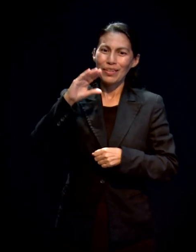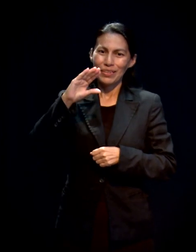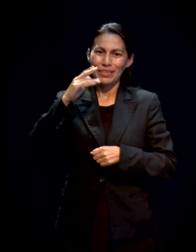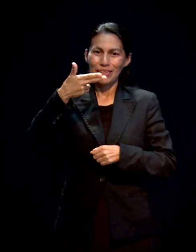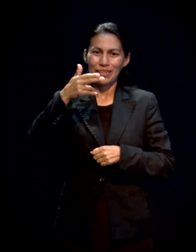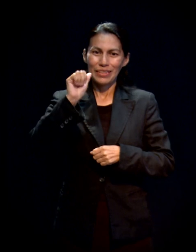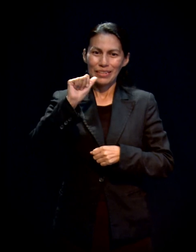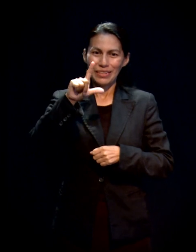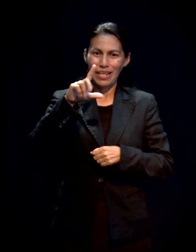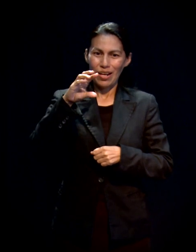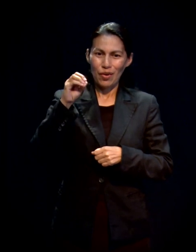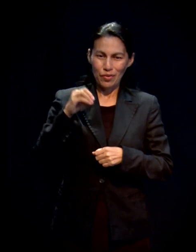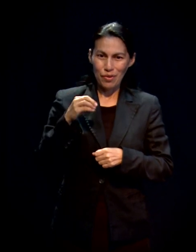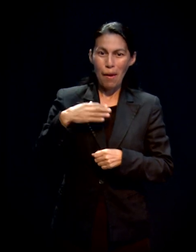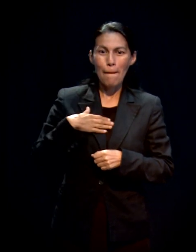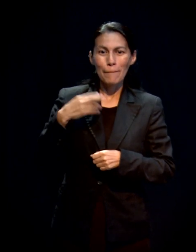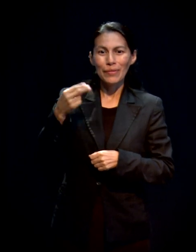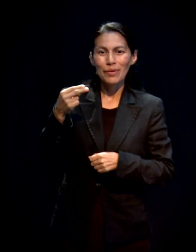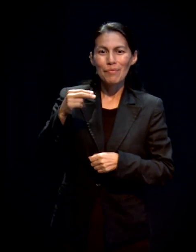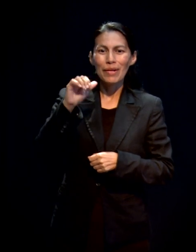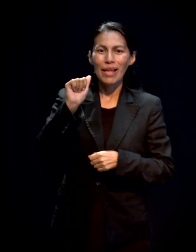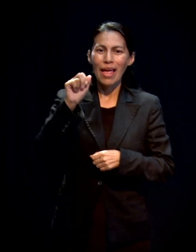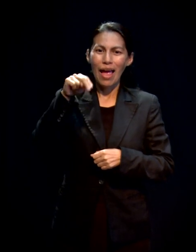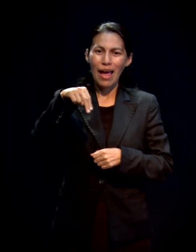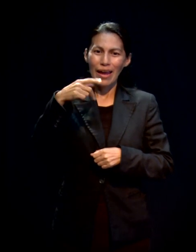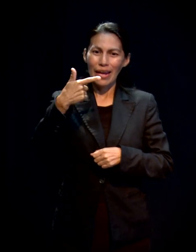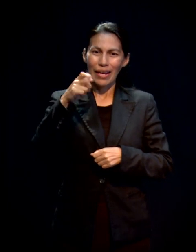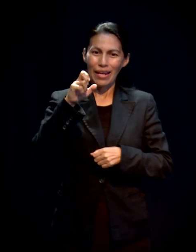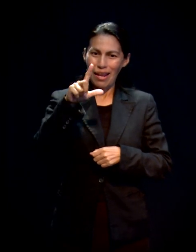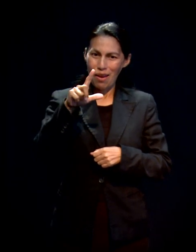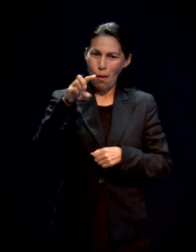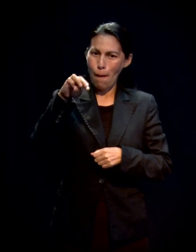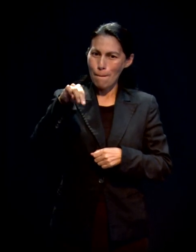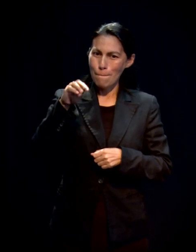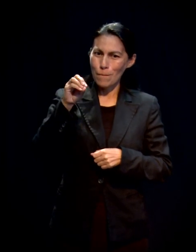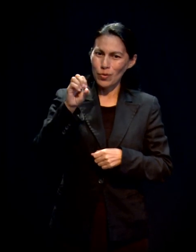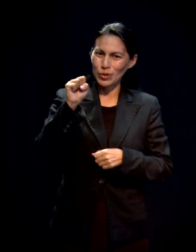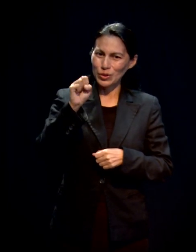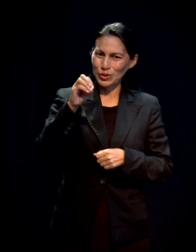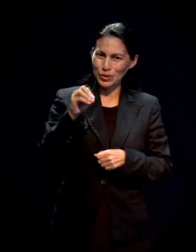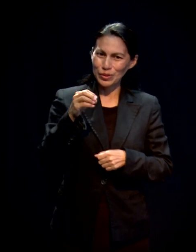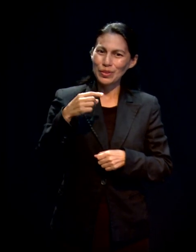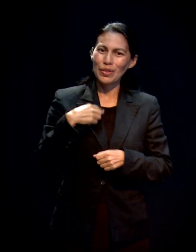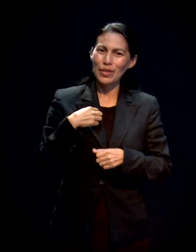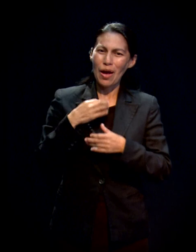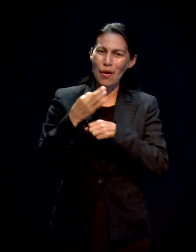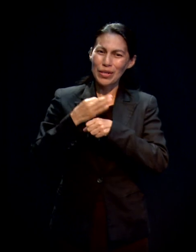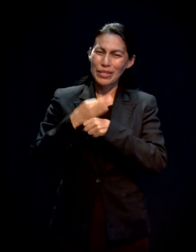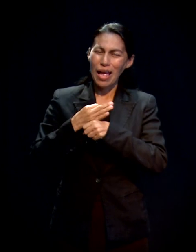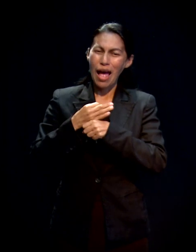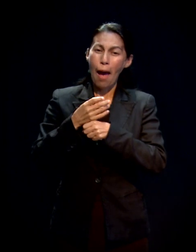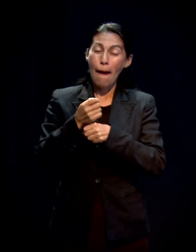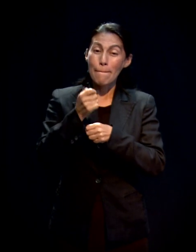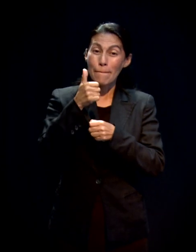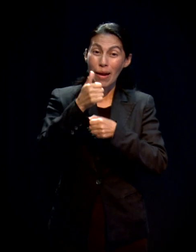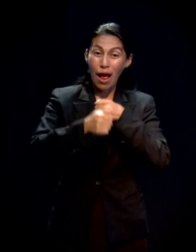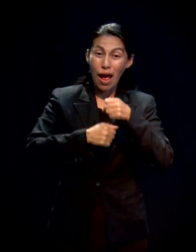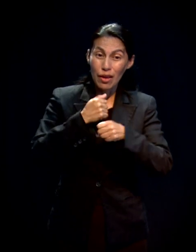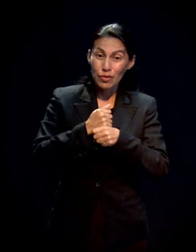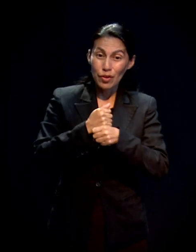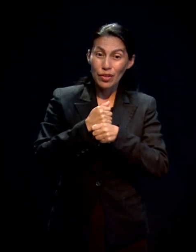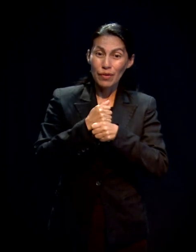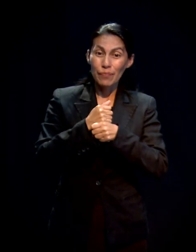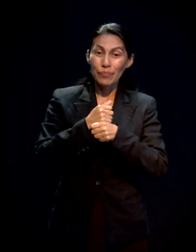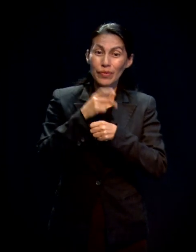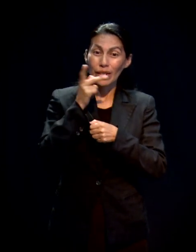bien lo mencionaba usted mi nombre es ángel mozo estoy estudiando bueno terminé el primer año de teología ahorita pausa un